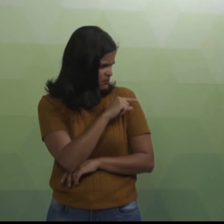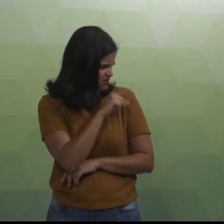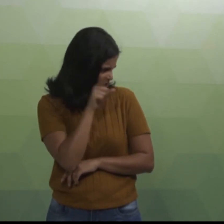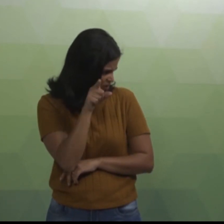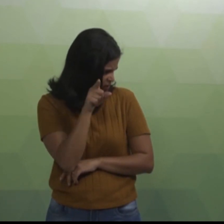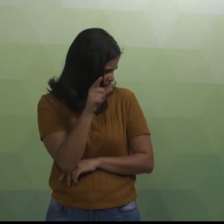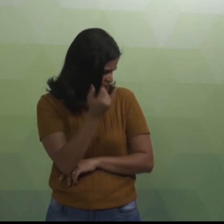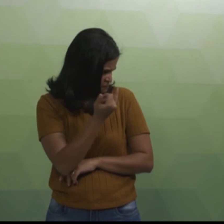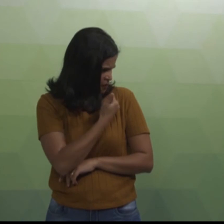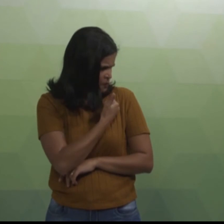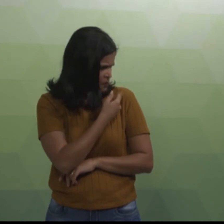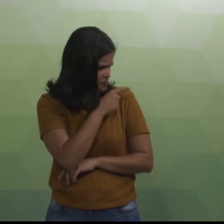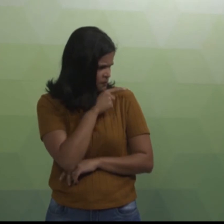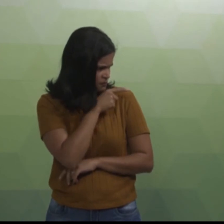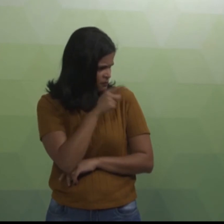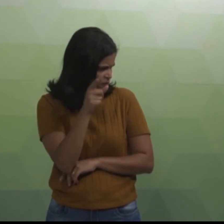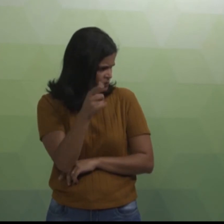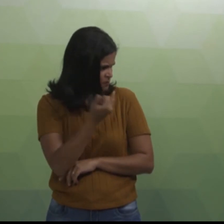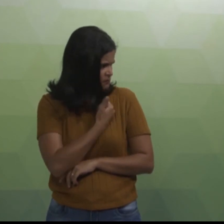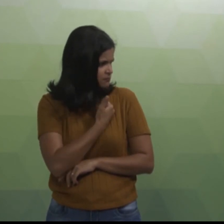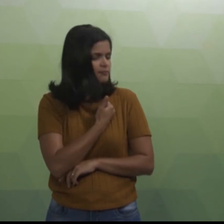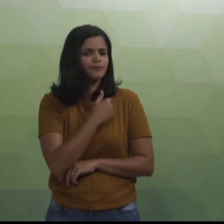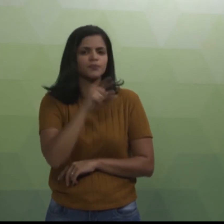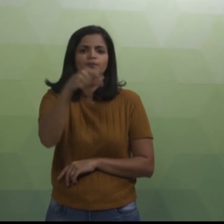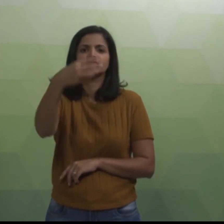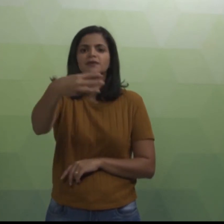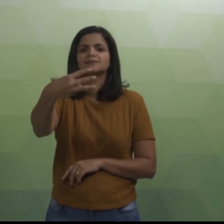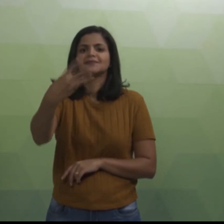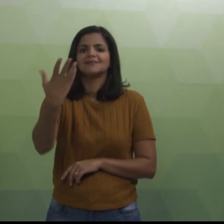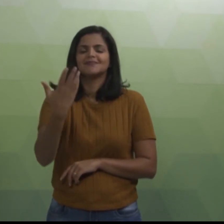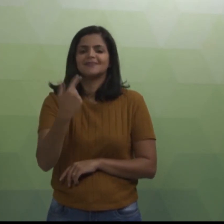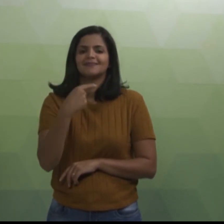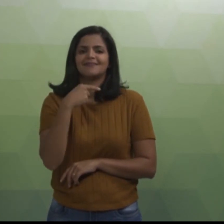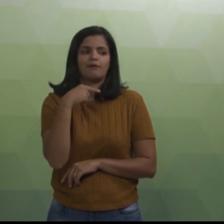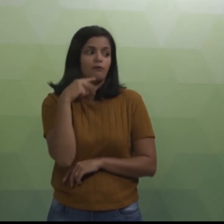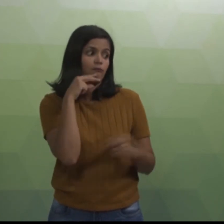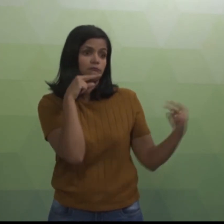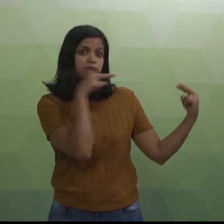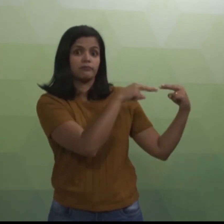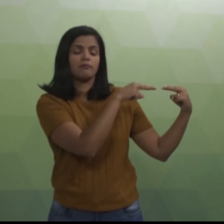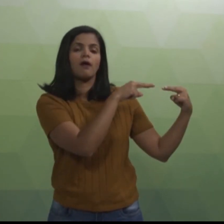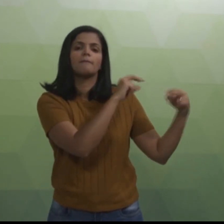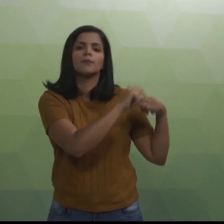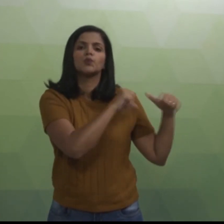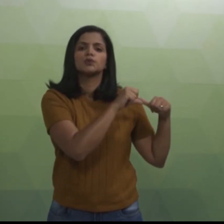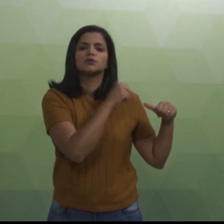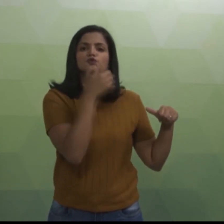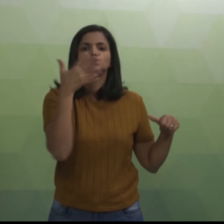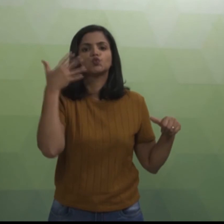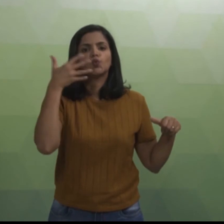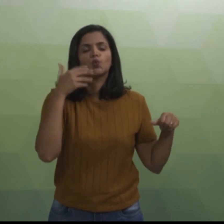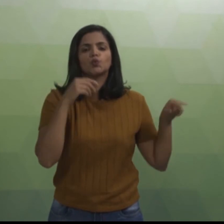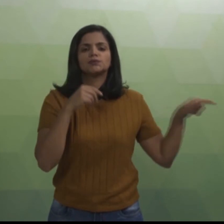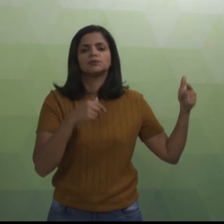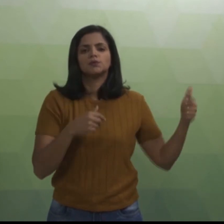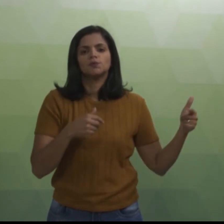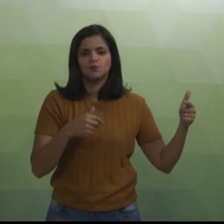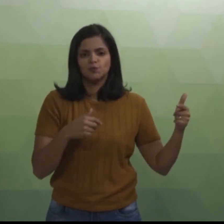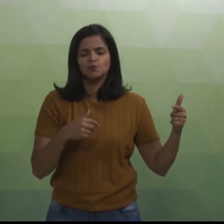Você vai? Ela me falou que você vai. Perceba que agora a terceira pessoa mudou de local. Então, agora